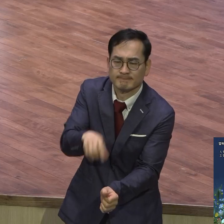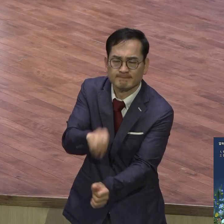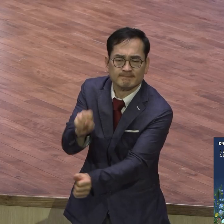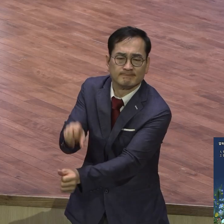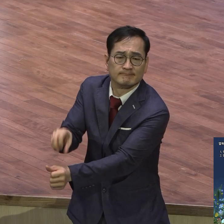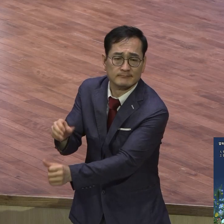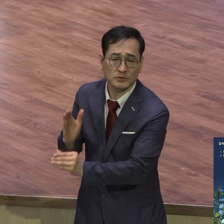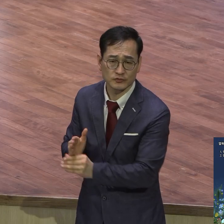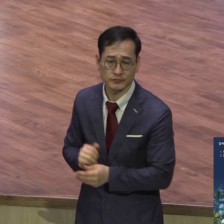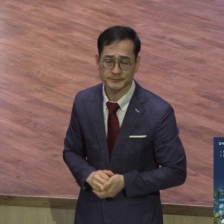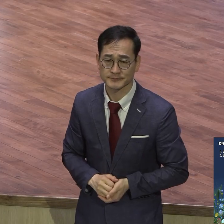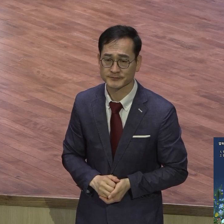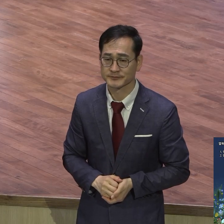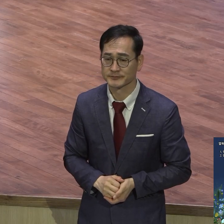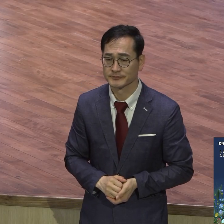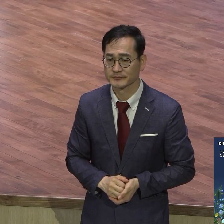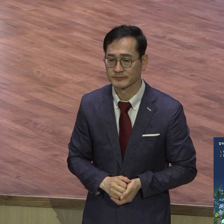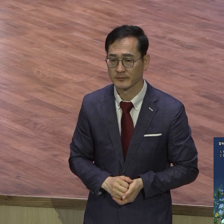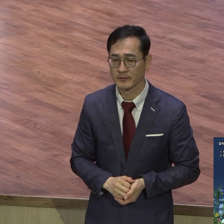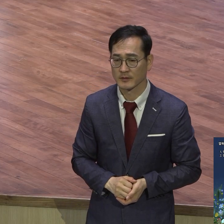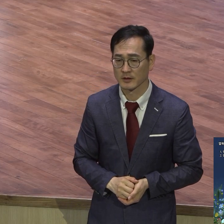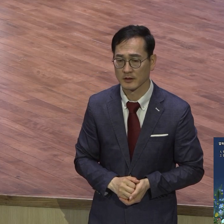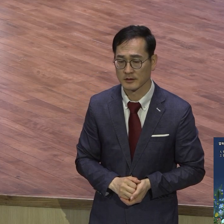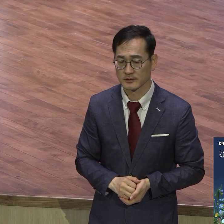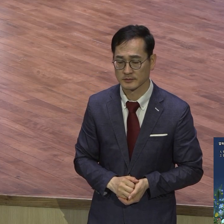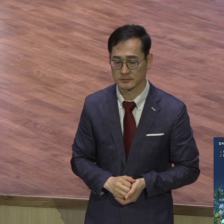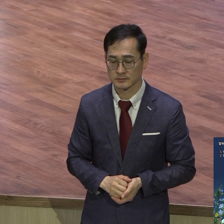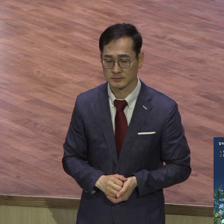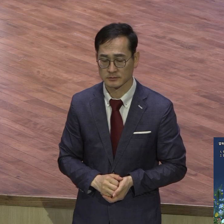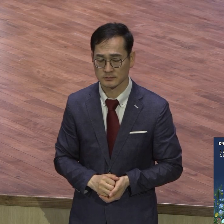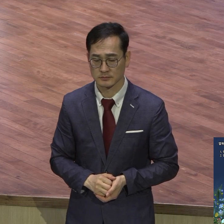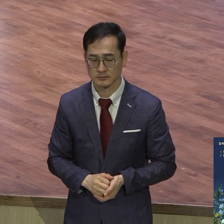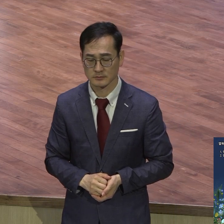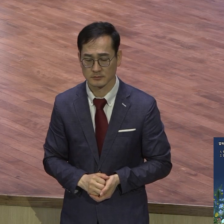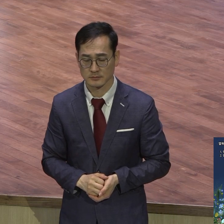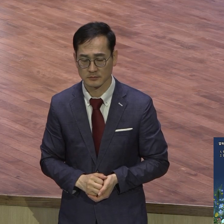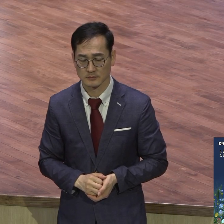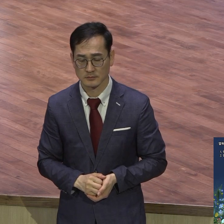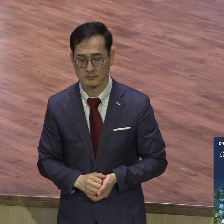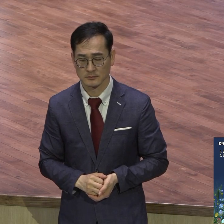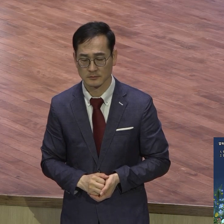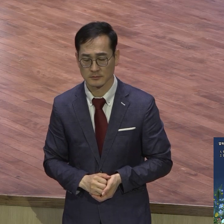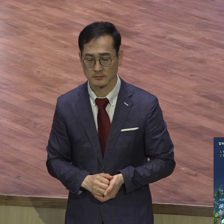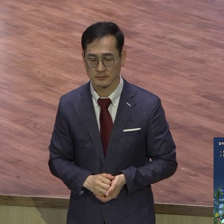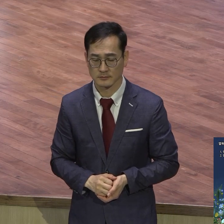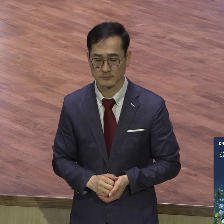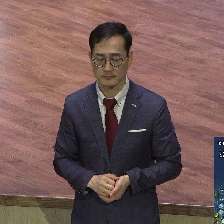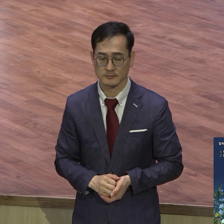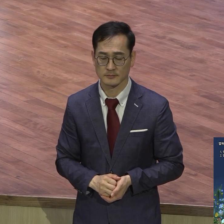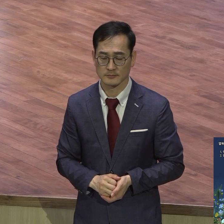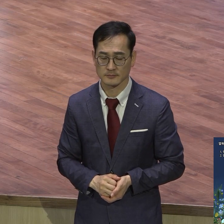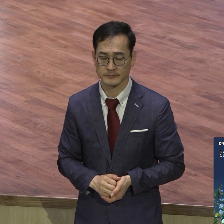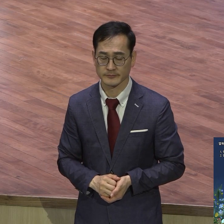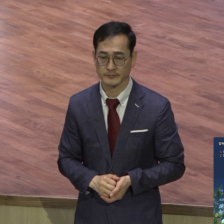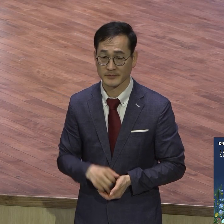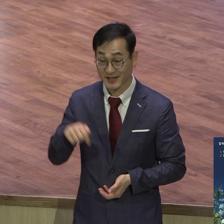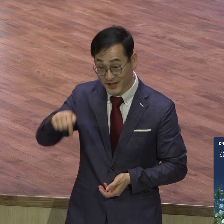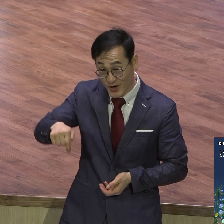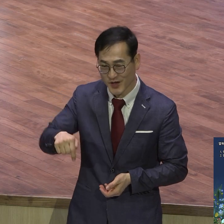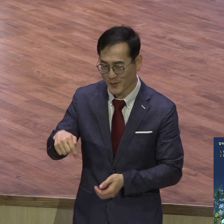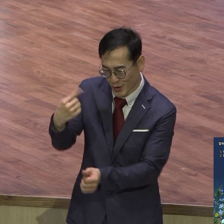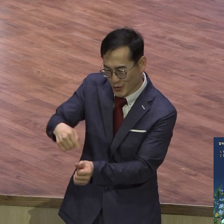그 하나밖에 없어요 다른거 다 뭐 훈련만 다 필요 없어요 저 자격증 그거 난 알아주지도 않아요